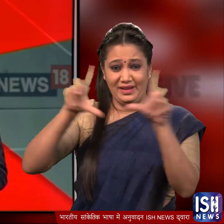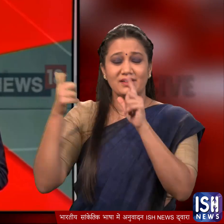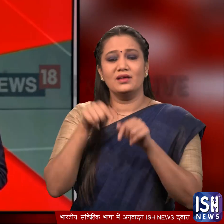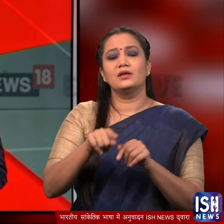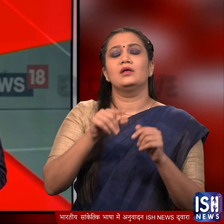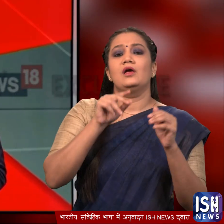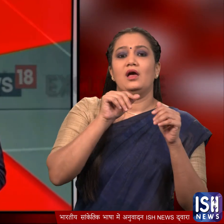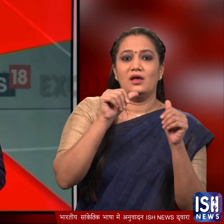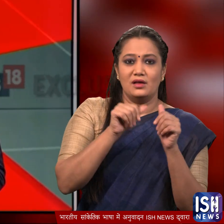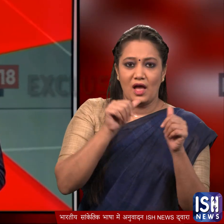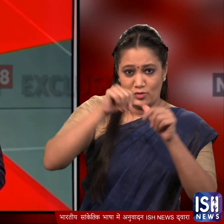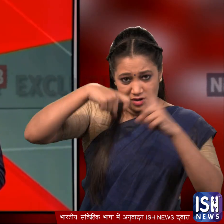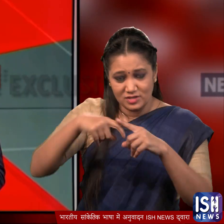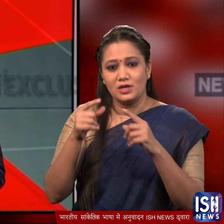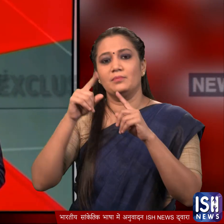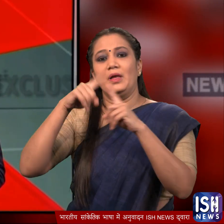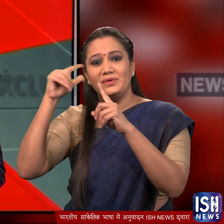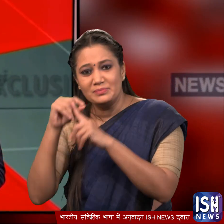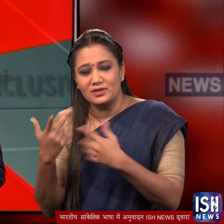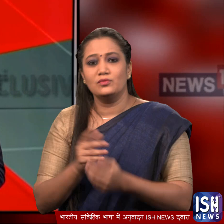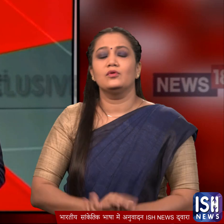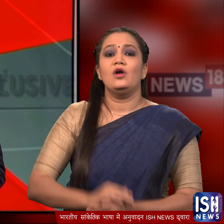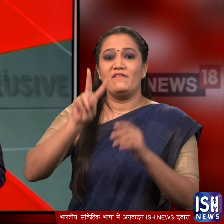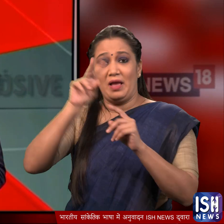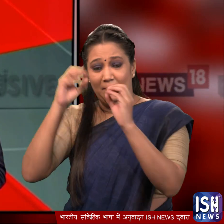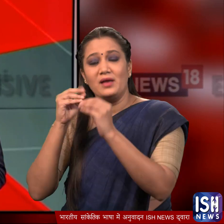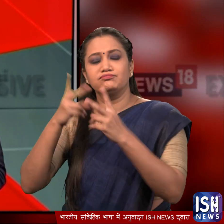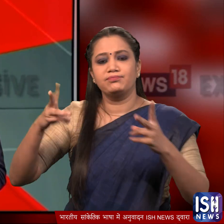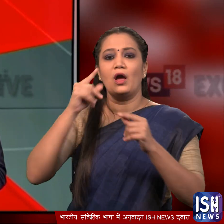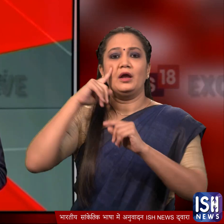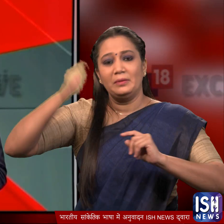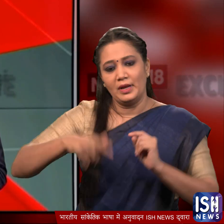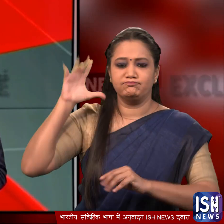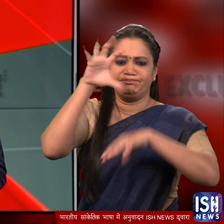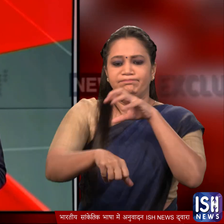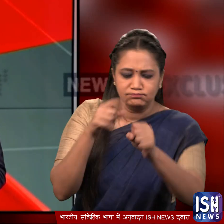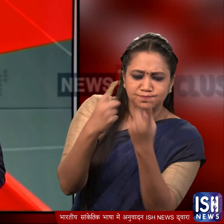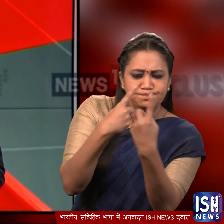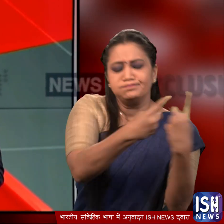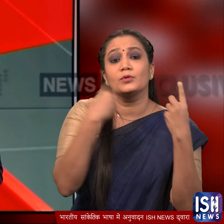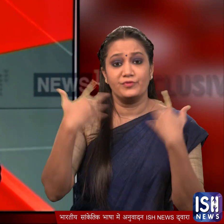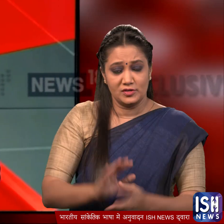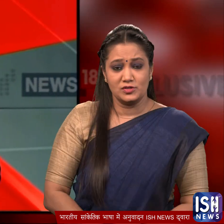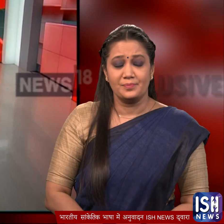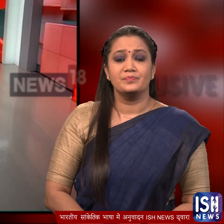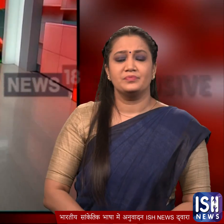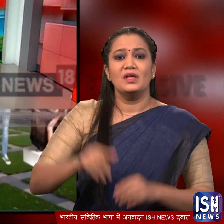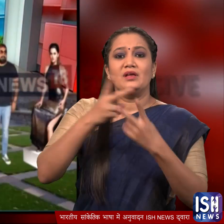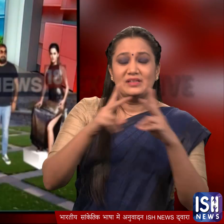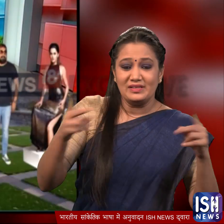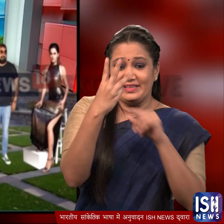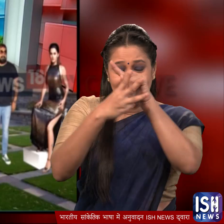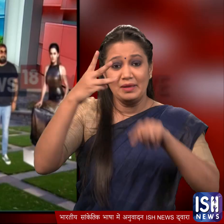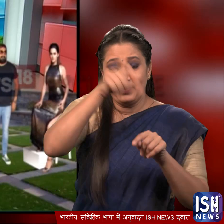फिल्म डायरेक्टर अनुराग कश्यप, विकास बहल और तापसी पन्नू के ठिकानों पर आयकर विभाग ने छापेमारी की। न्यूज़ 18 के पारस दामा की रिपोर्ट है कि अनुराग